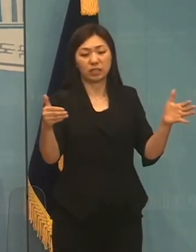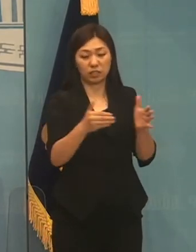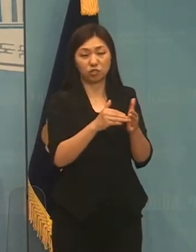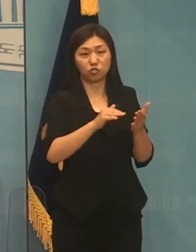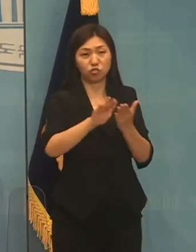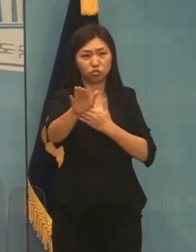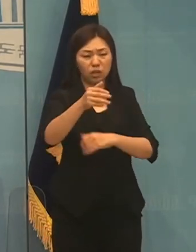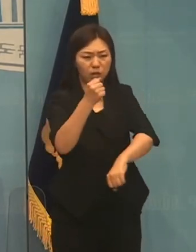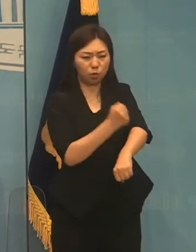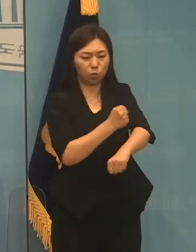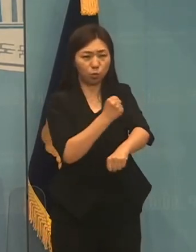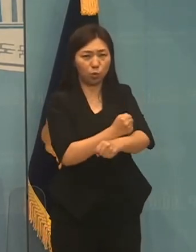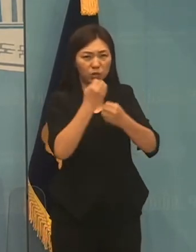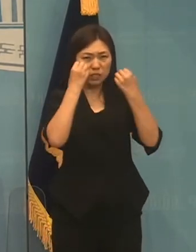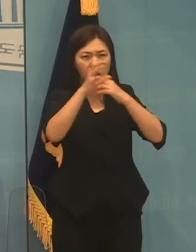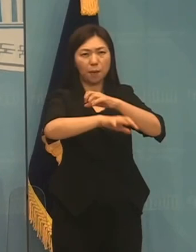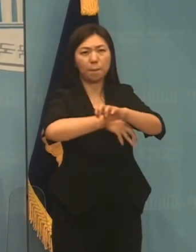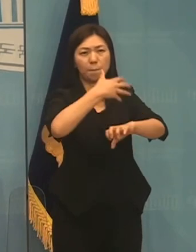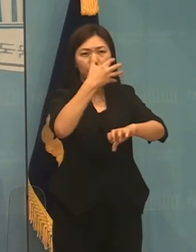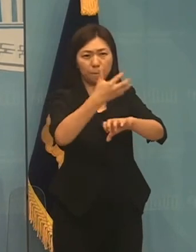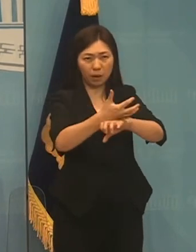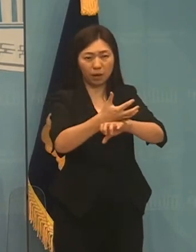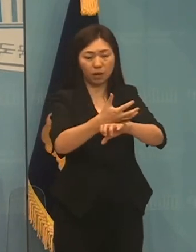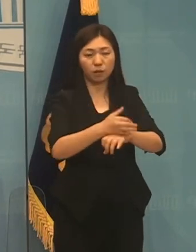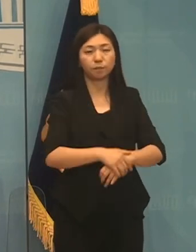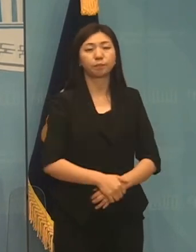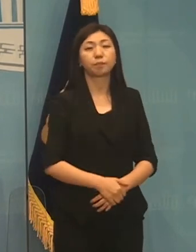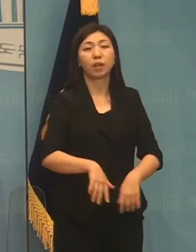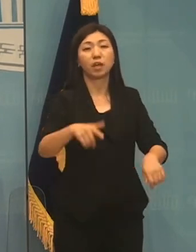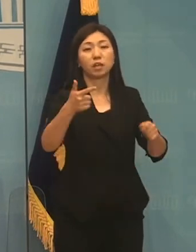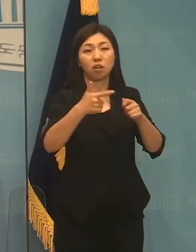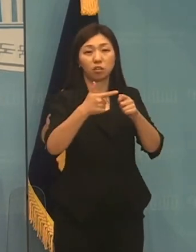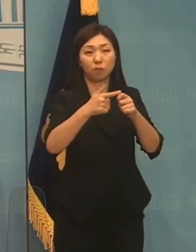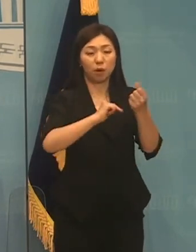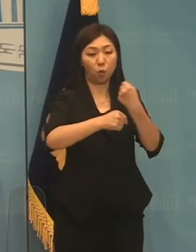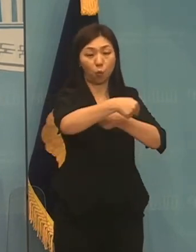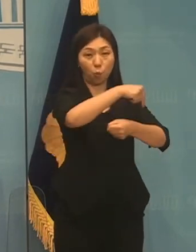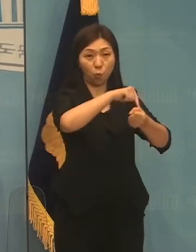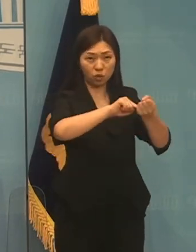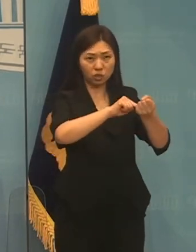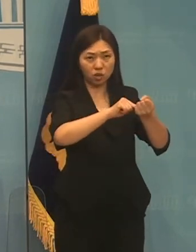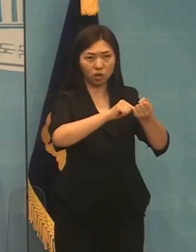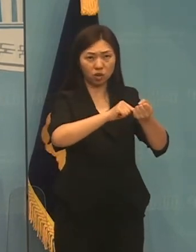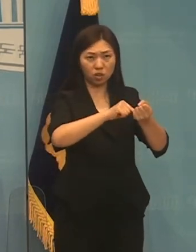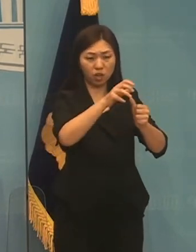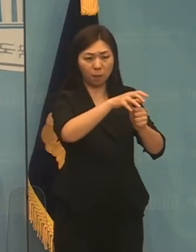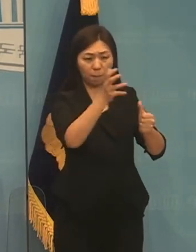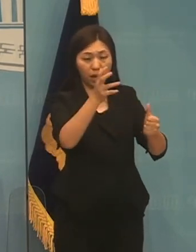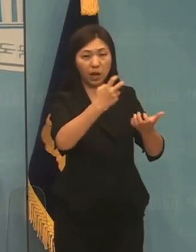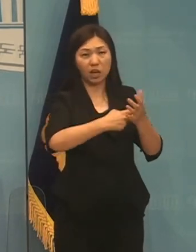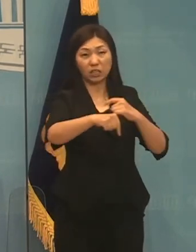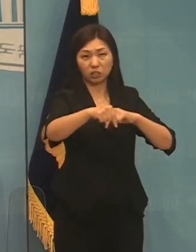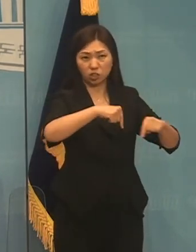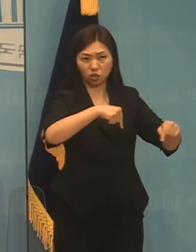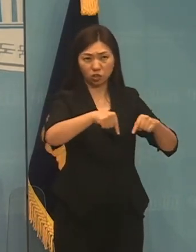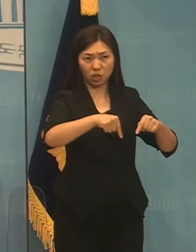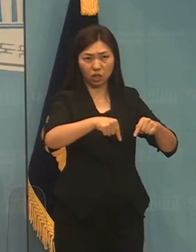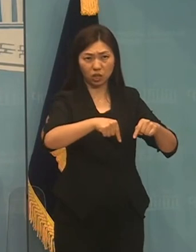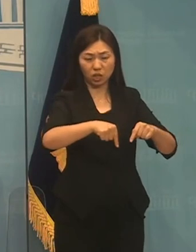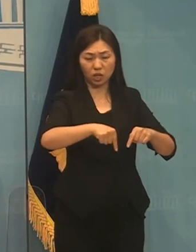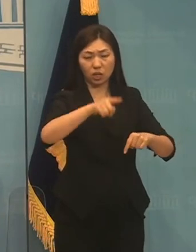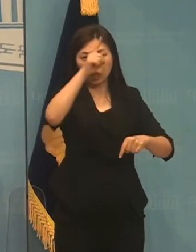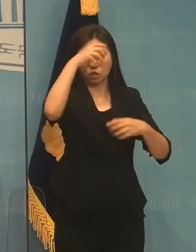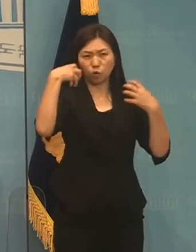노동계획을 이루겠습니다. 여섯째, 탈원전 정책과 정치적 국가